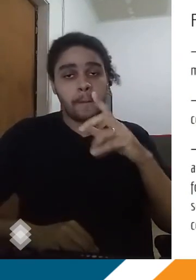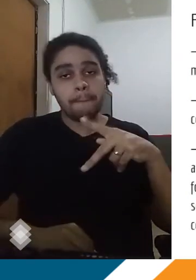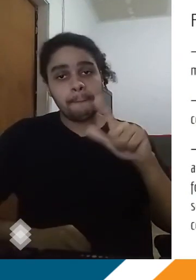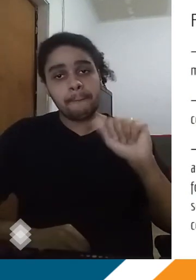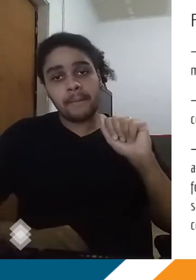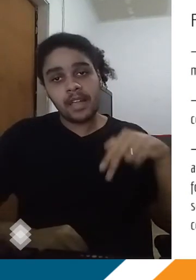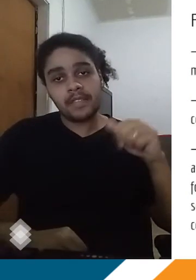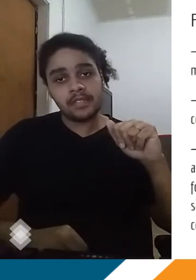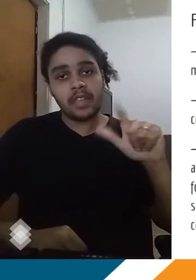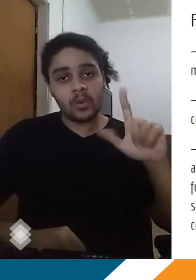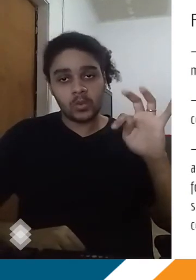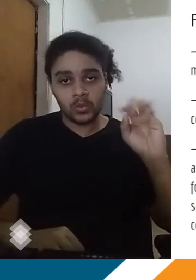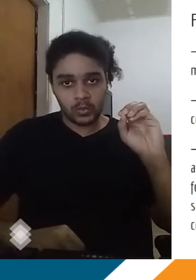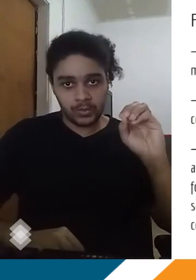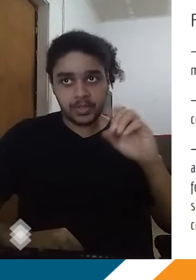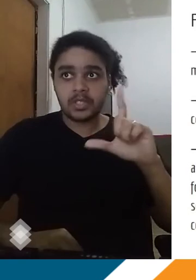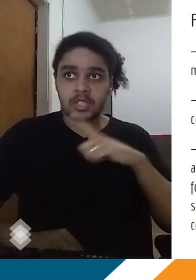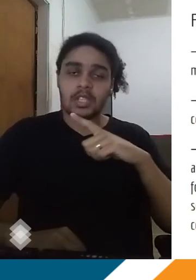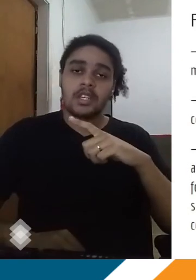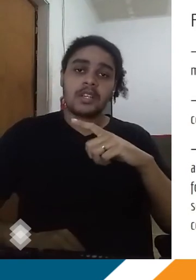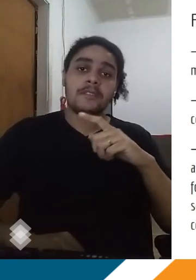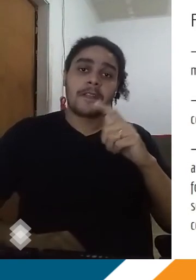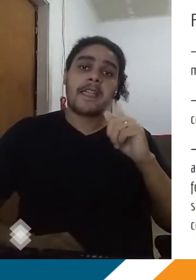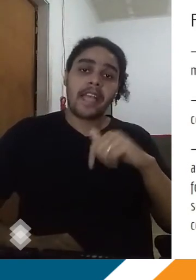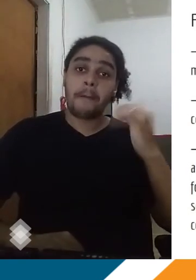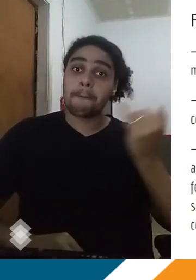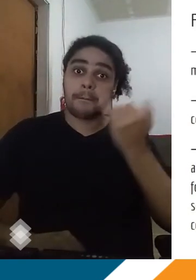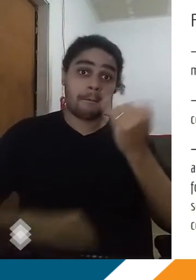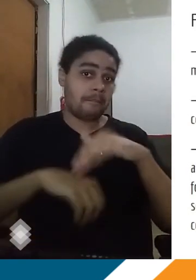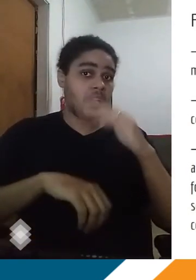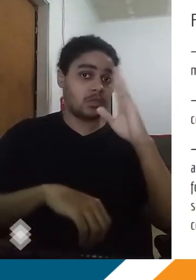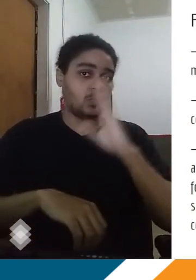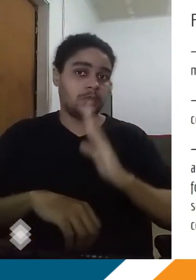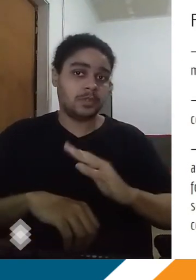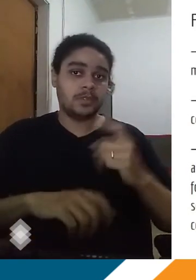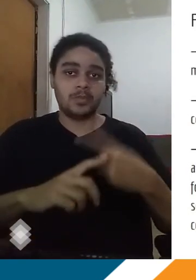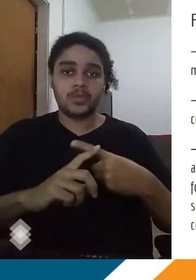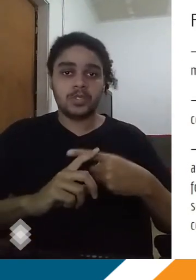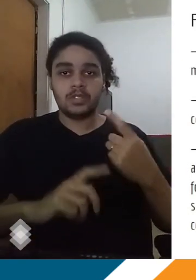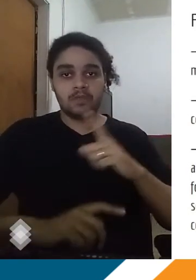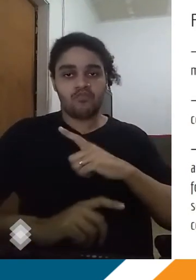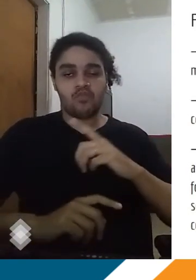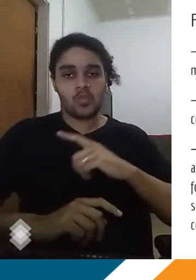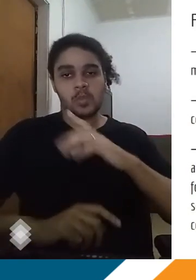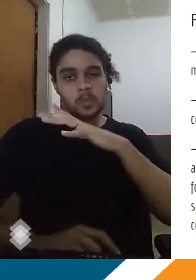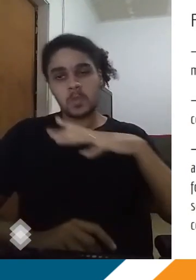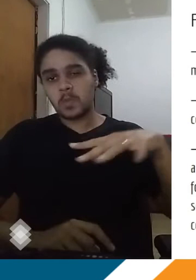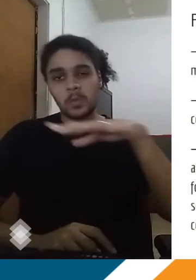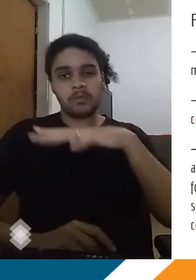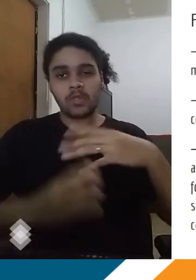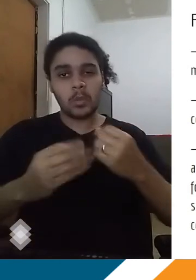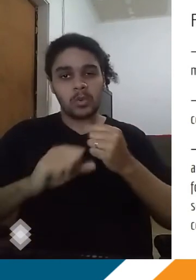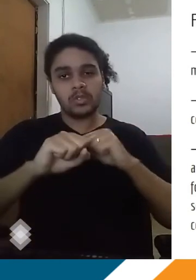E por fim a gente tem os planaltos, né? Os planaltos que são essas morfoesculturas mais importantes do Brasil, né? Justamente porque